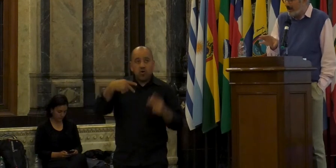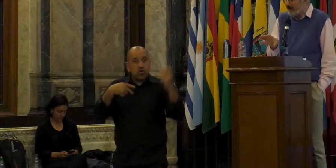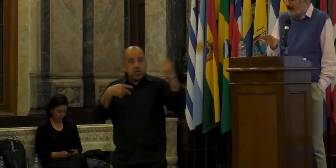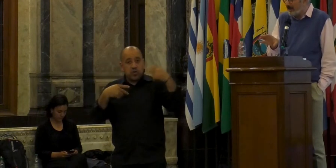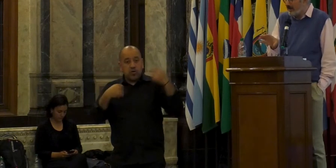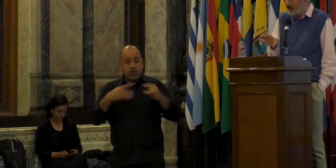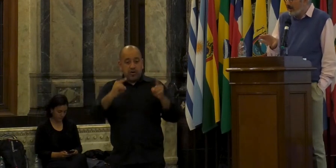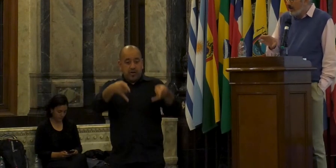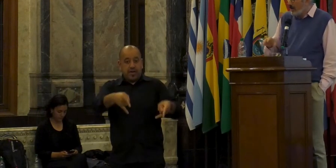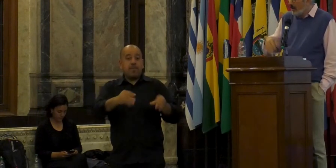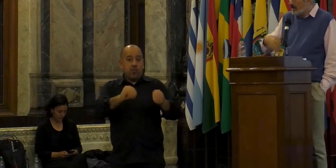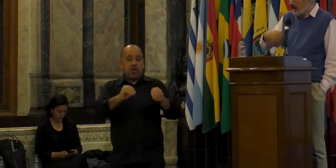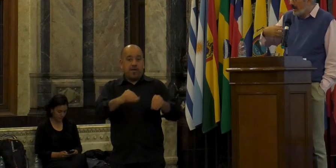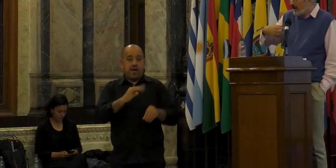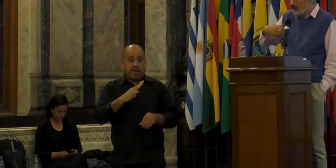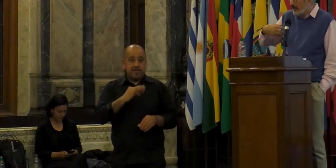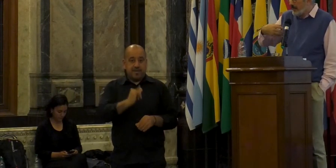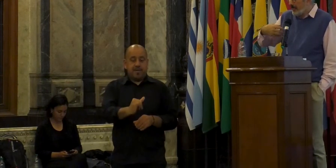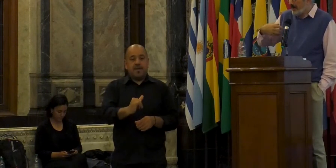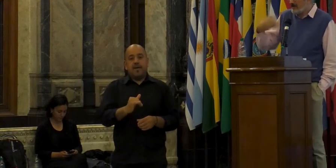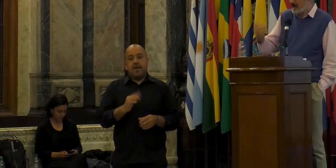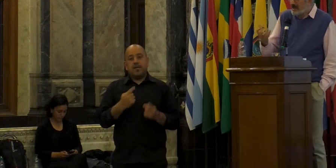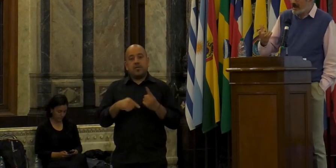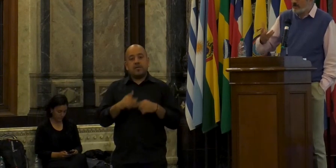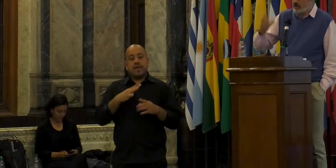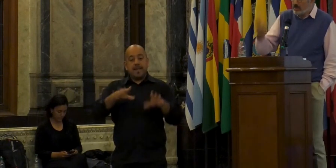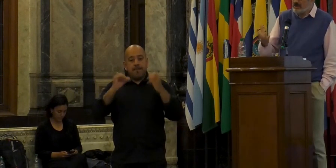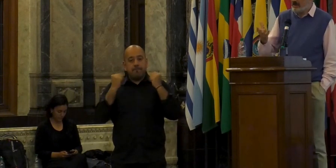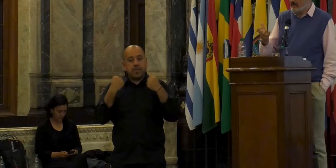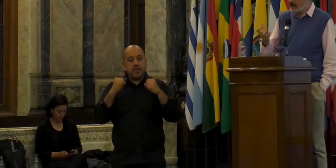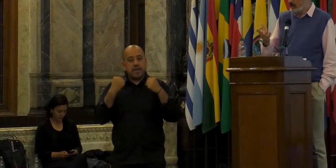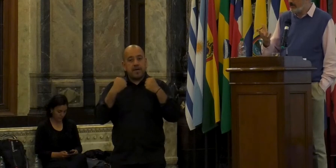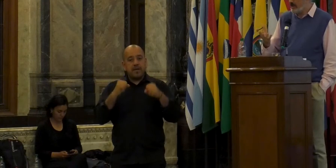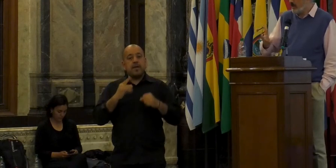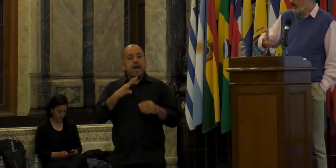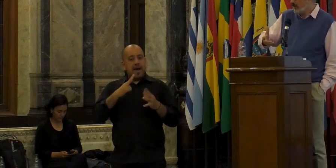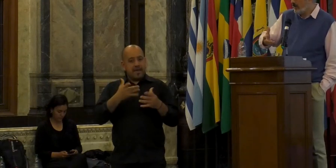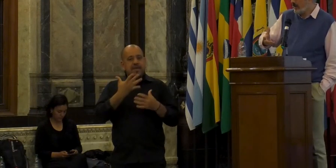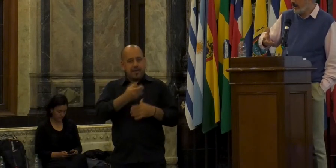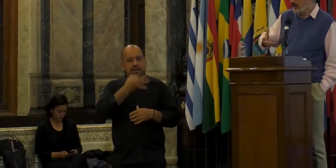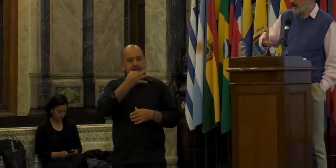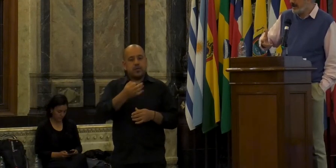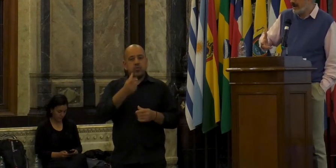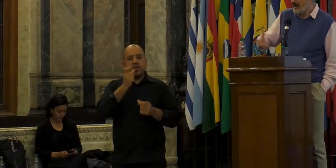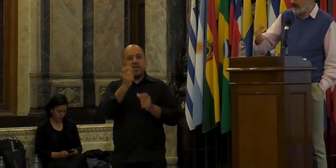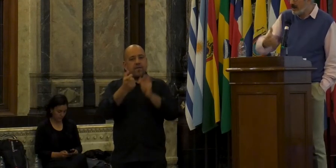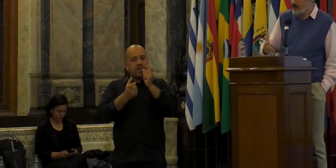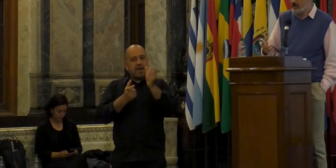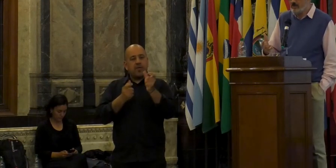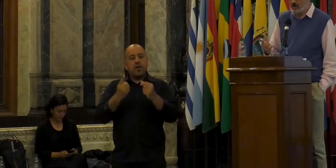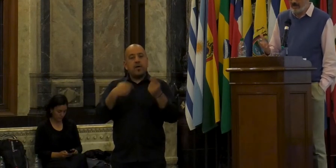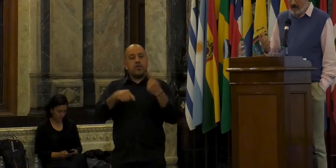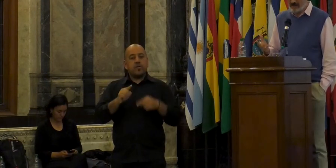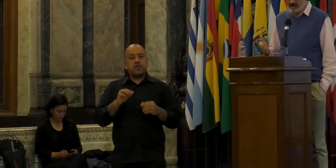mojada. O sea, las prácticas producen significados. Y cuando es en